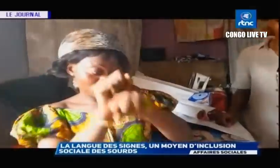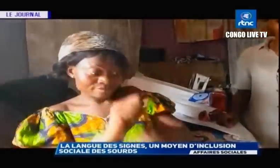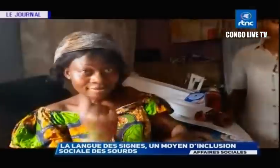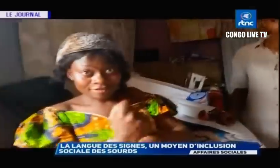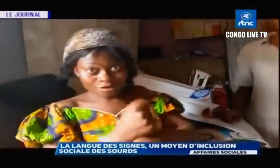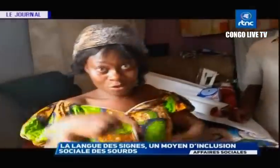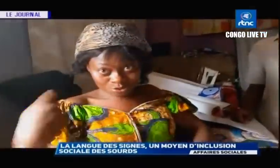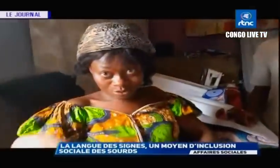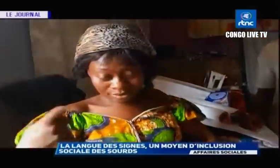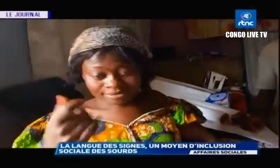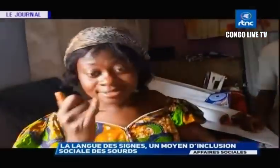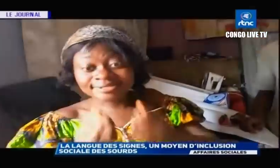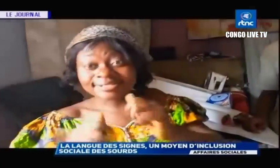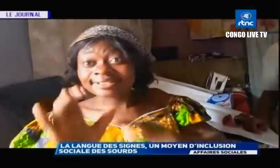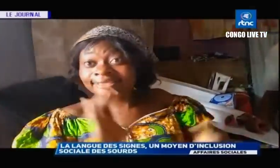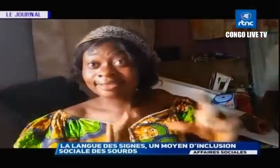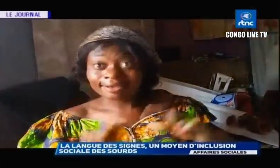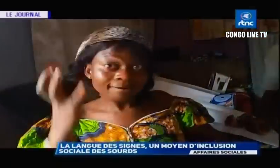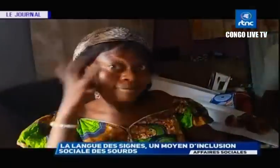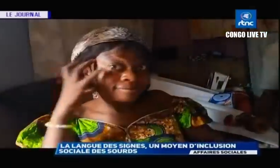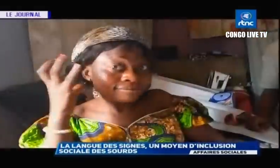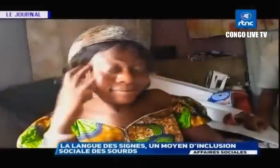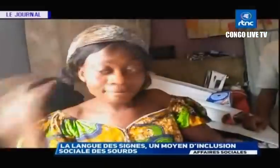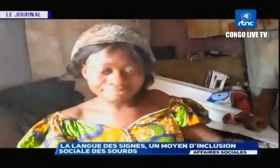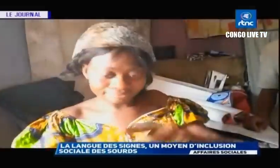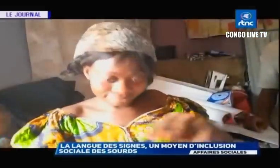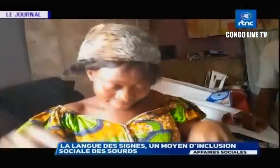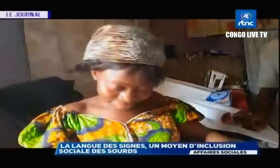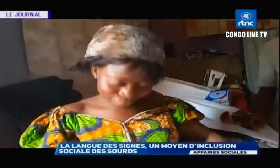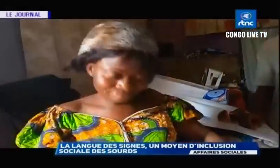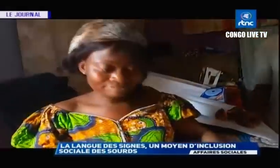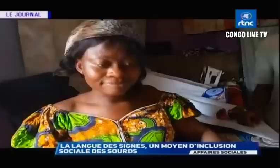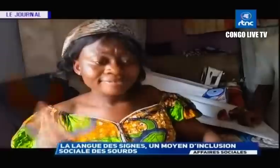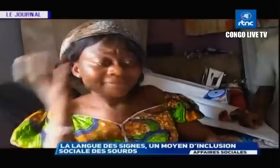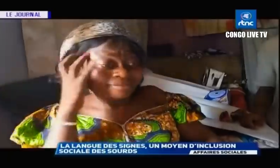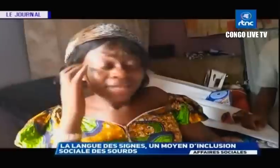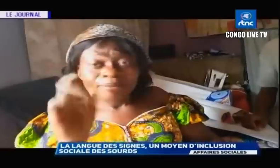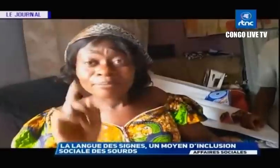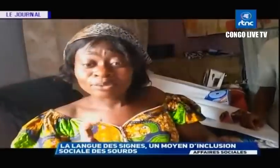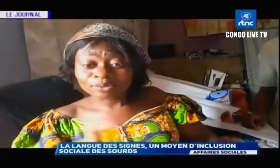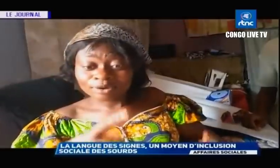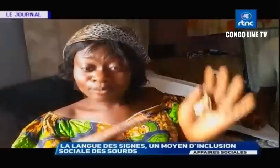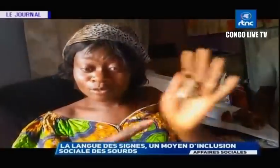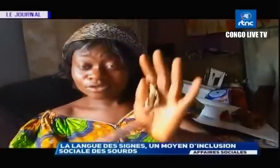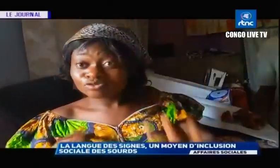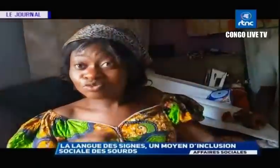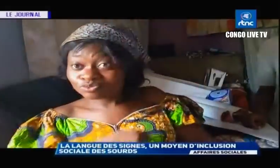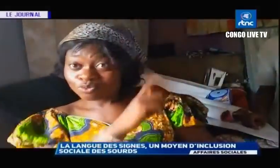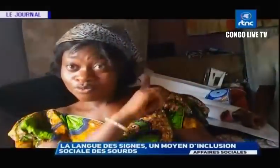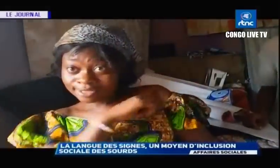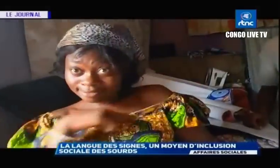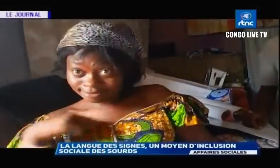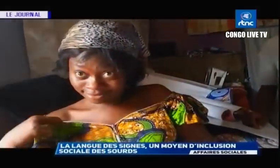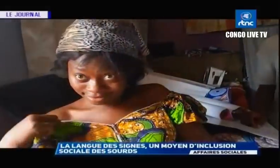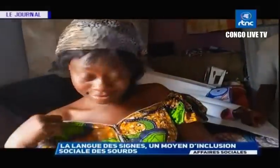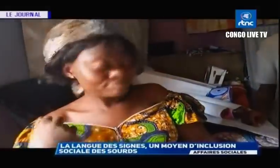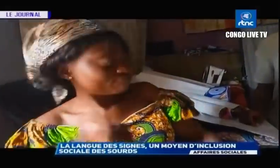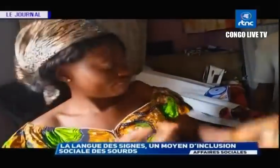Nous sommes des sourdes. Néanmoins, il y a une bonne collaboration avec nos clientes. Nous échangeons à travers